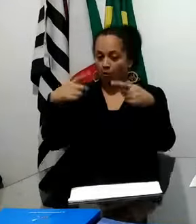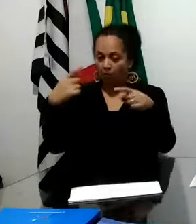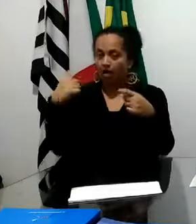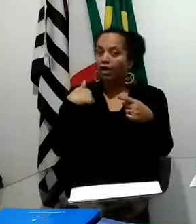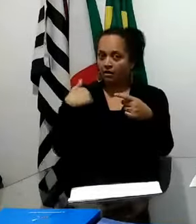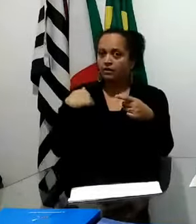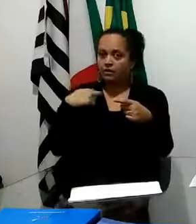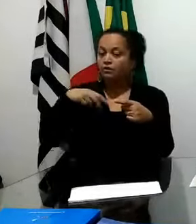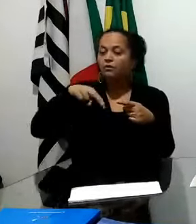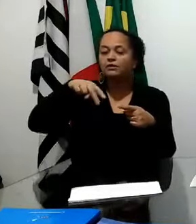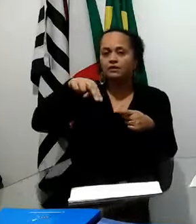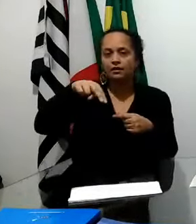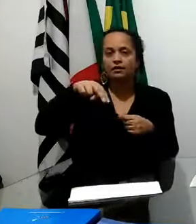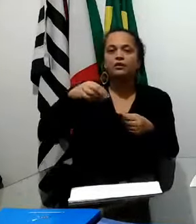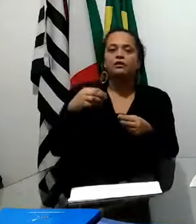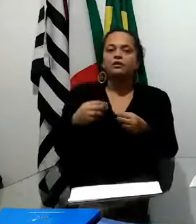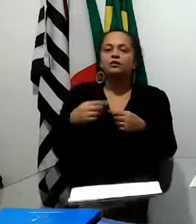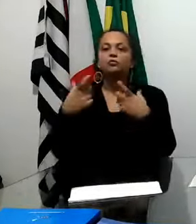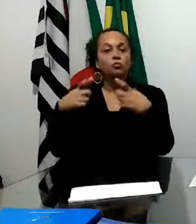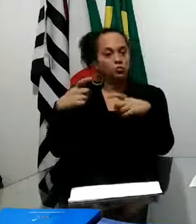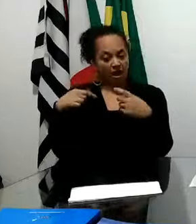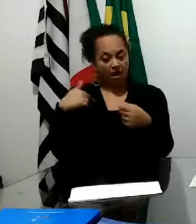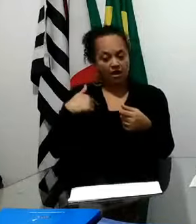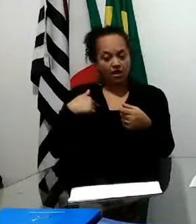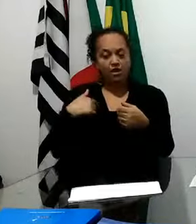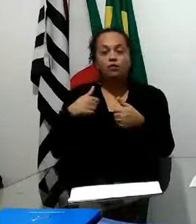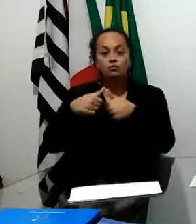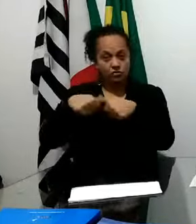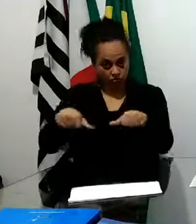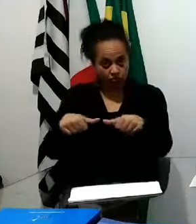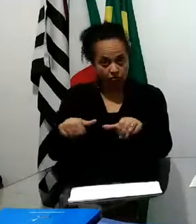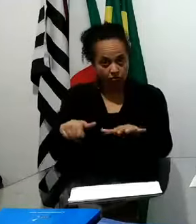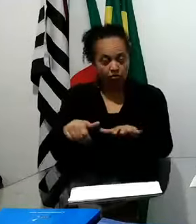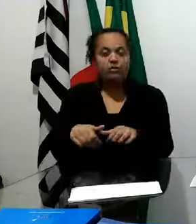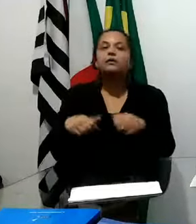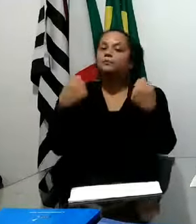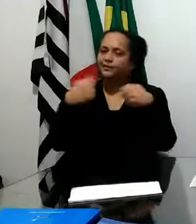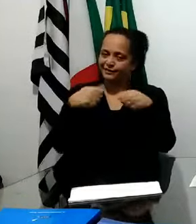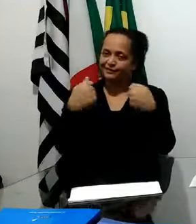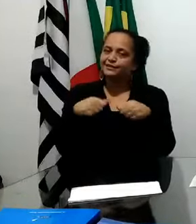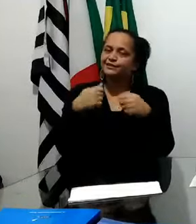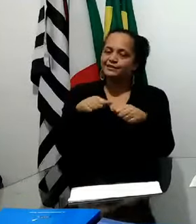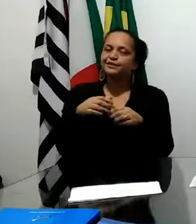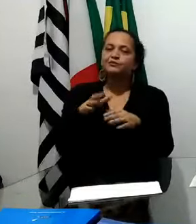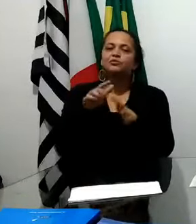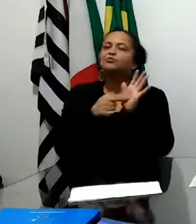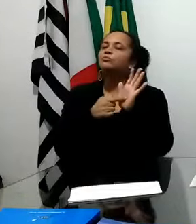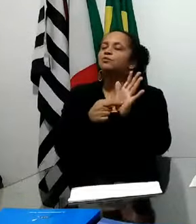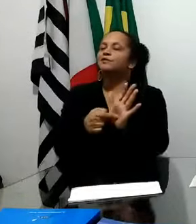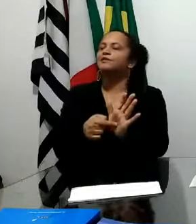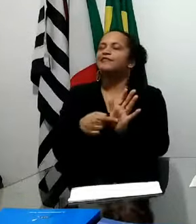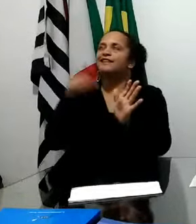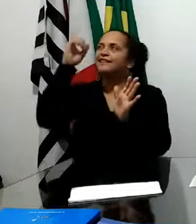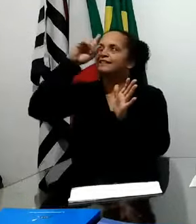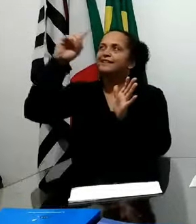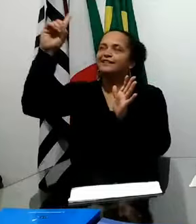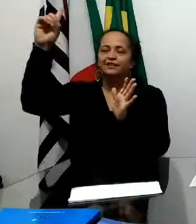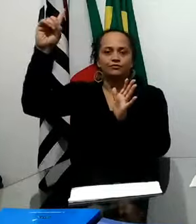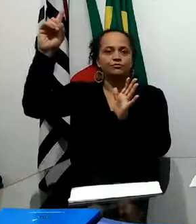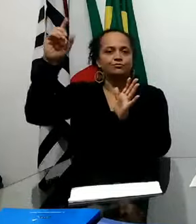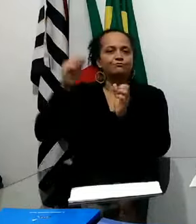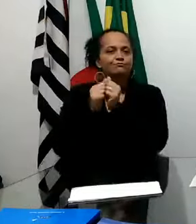você for, aonde nós estivermos, nós podemos estabelecer o governo de Deus como autoridades